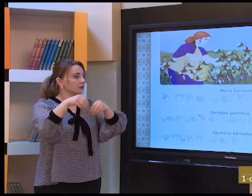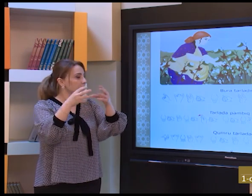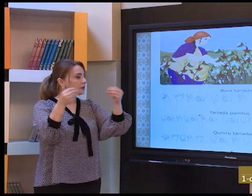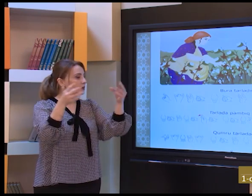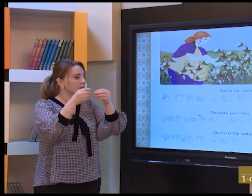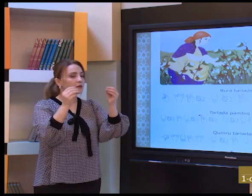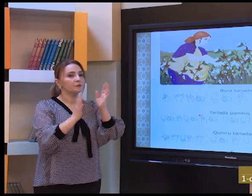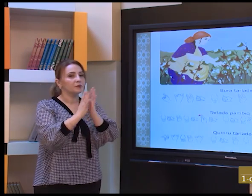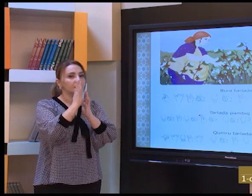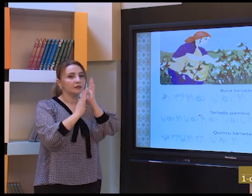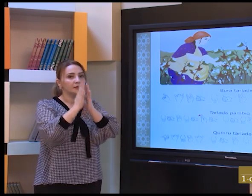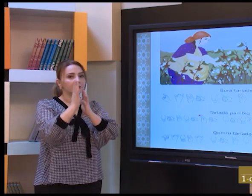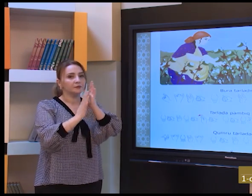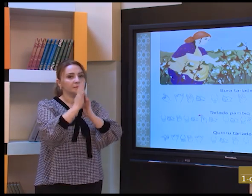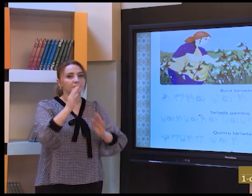pambıq bitir.